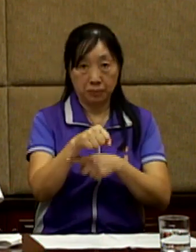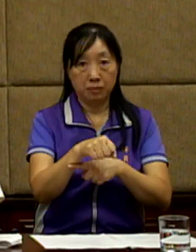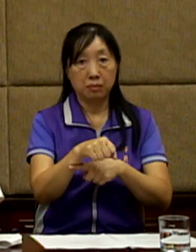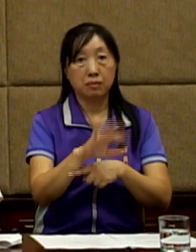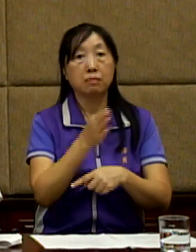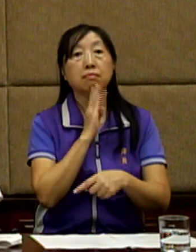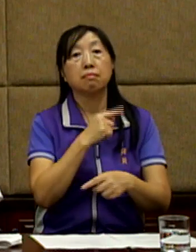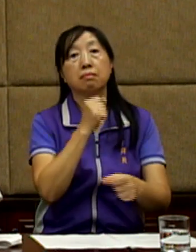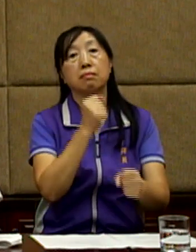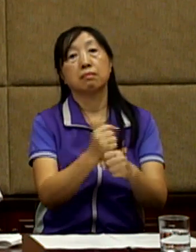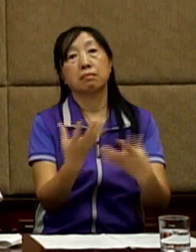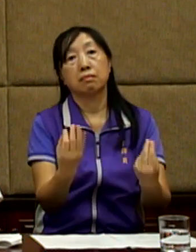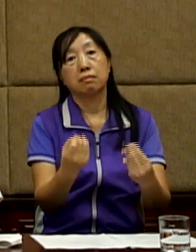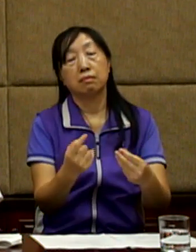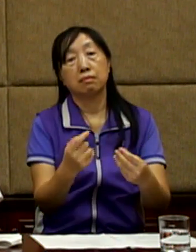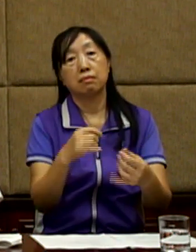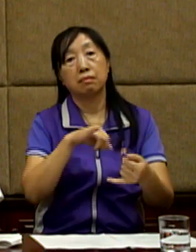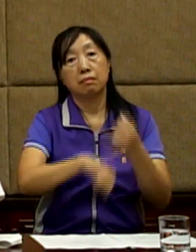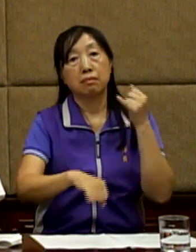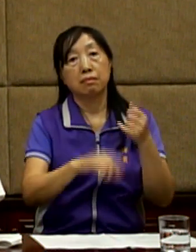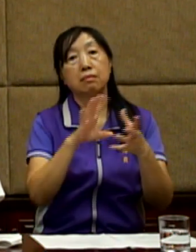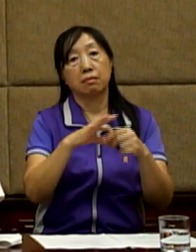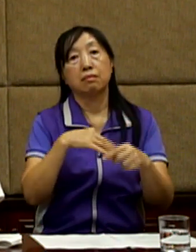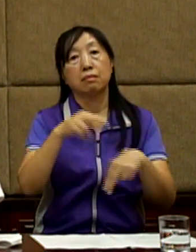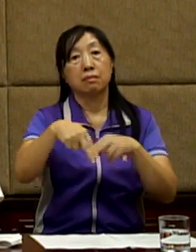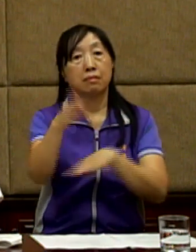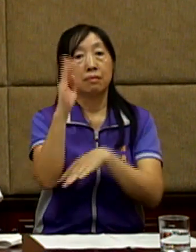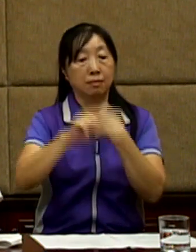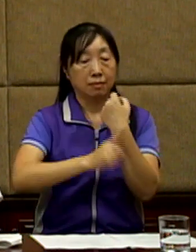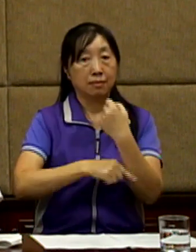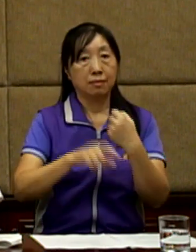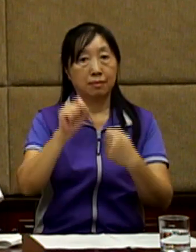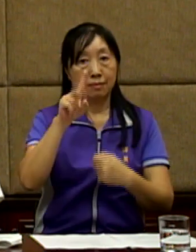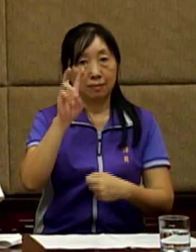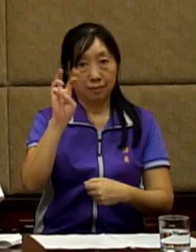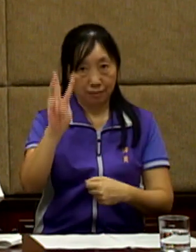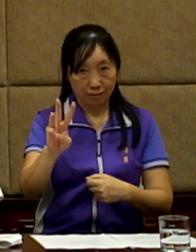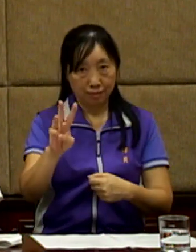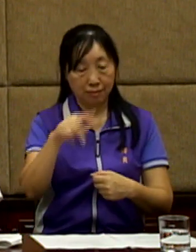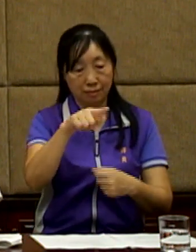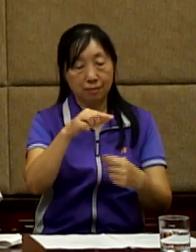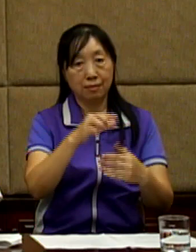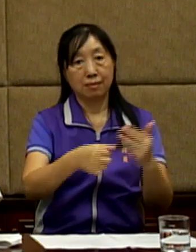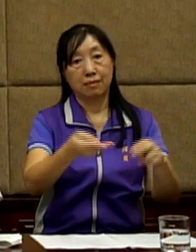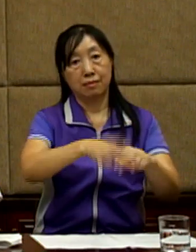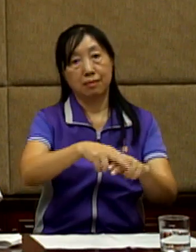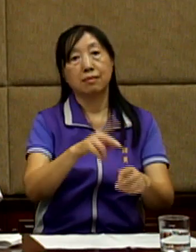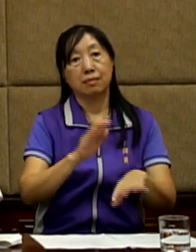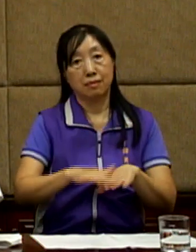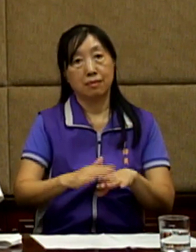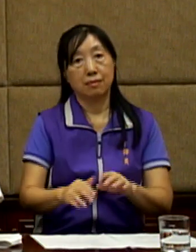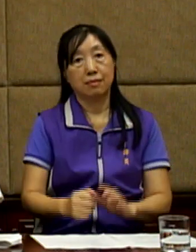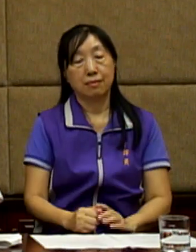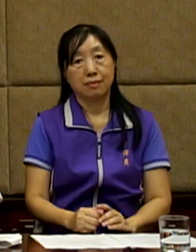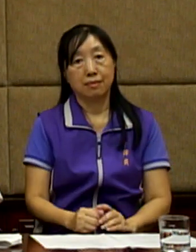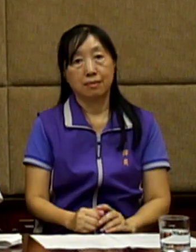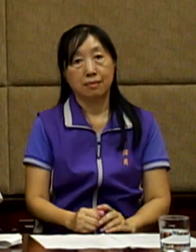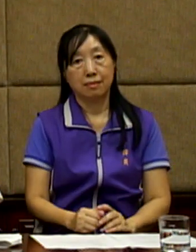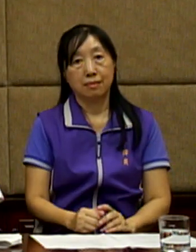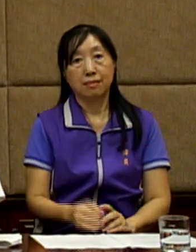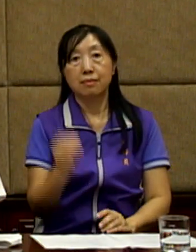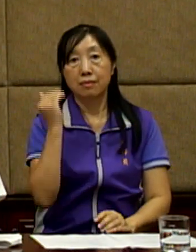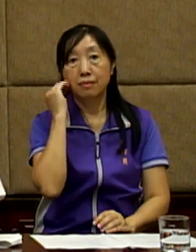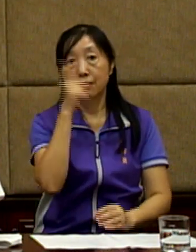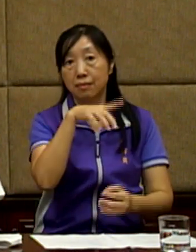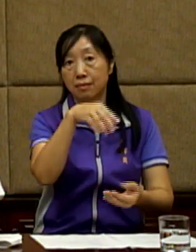话，就是按照行政程序法第123条。的规定会有可能会废止。那假使是说他